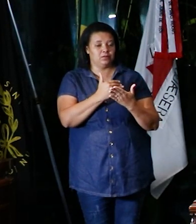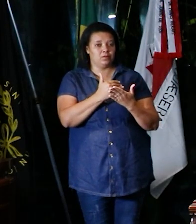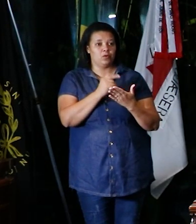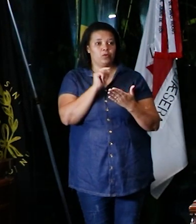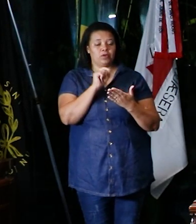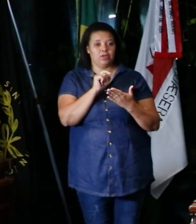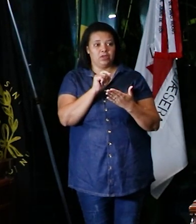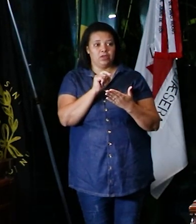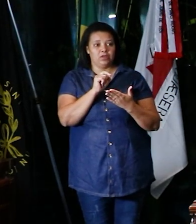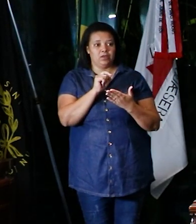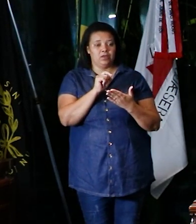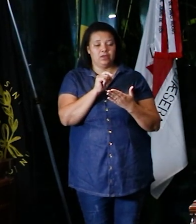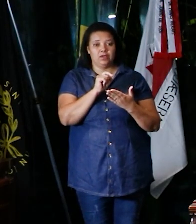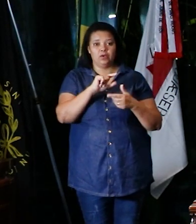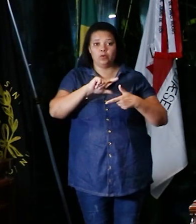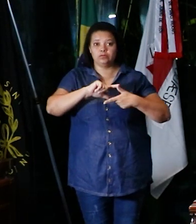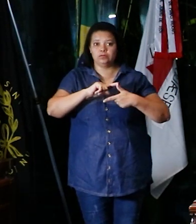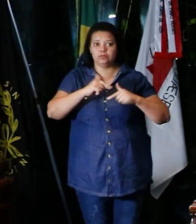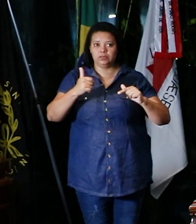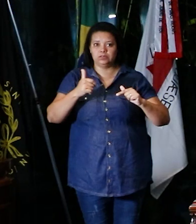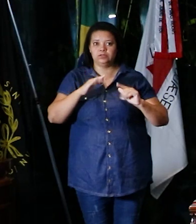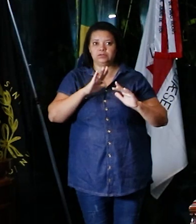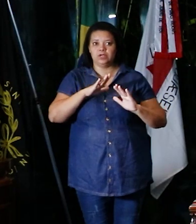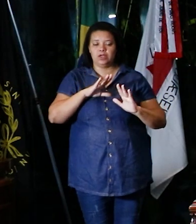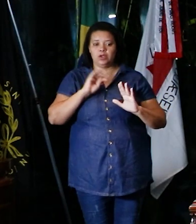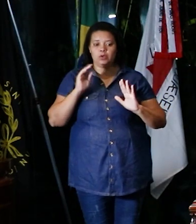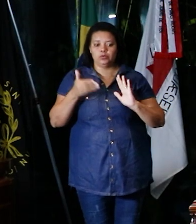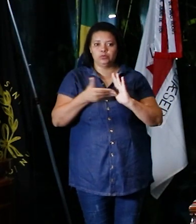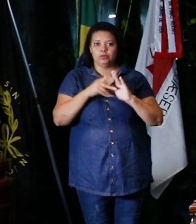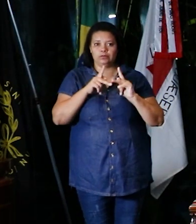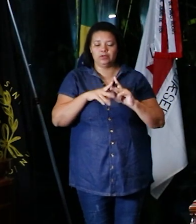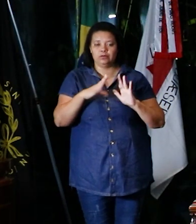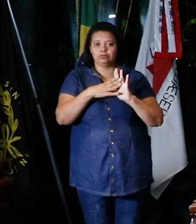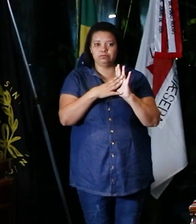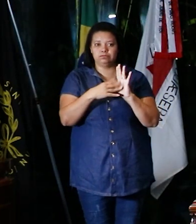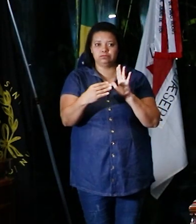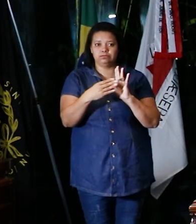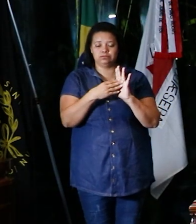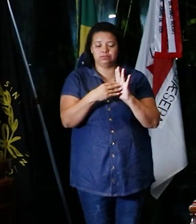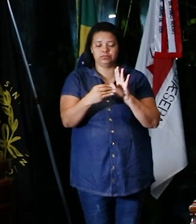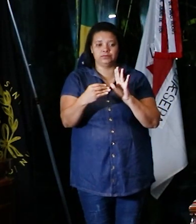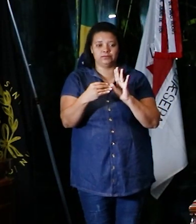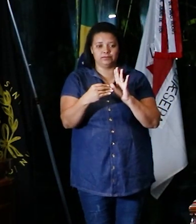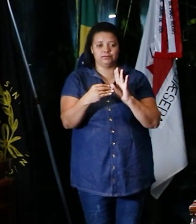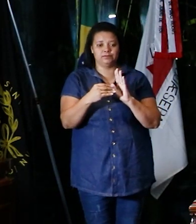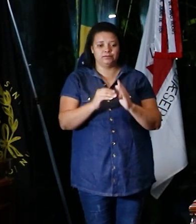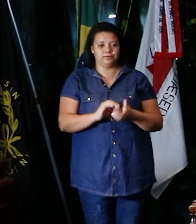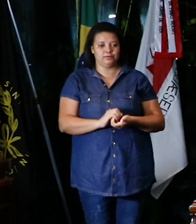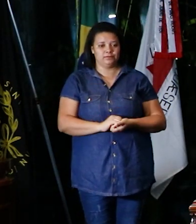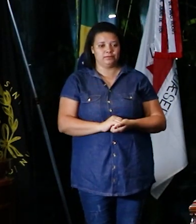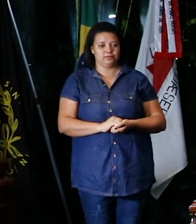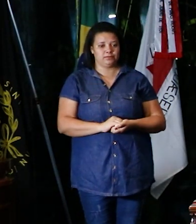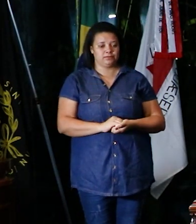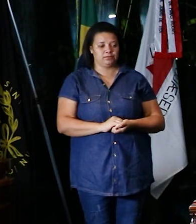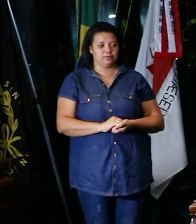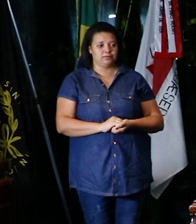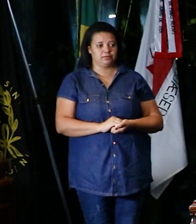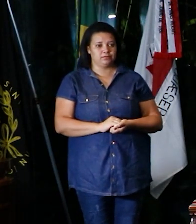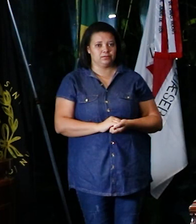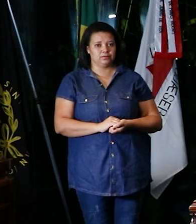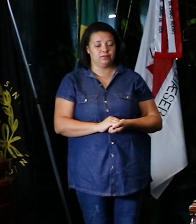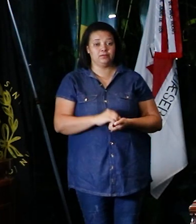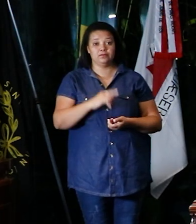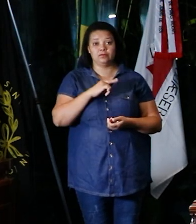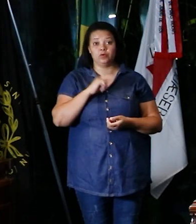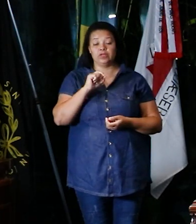febre concretista, né, um pouco mais, um pouco menos, ele tem o Amar